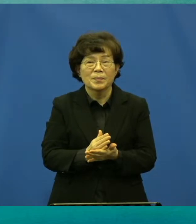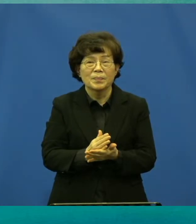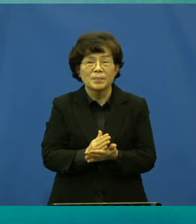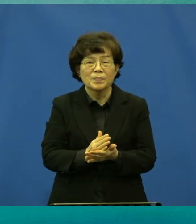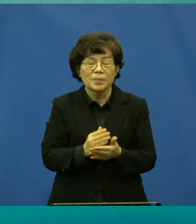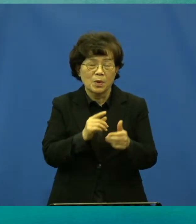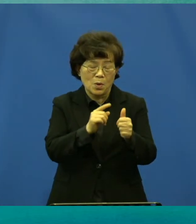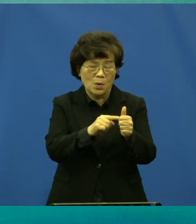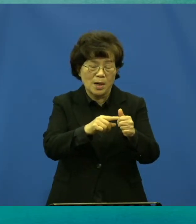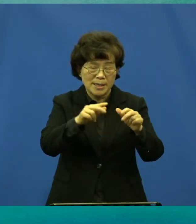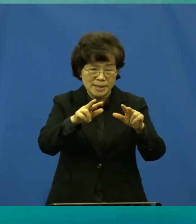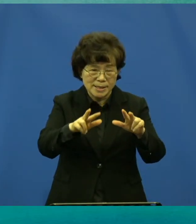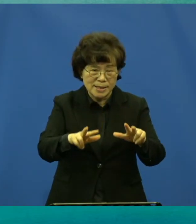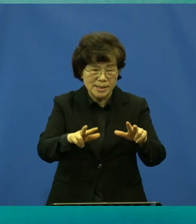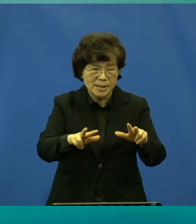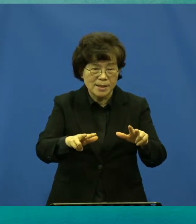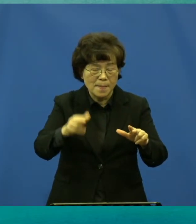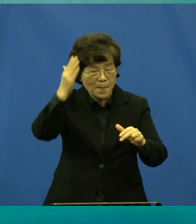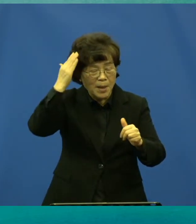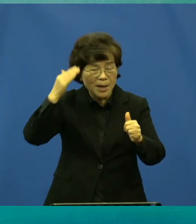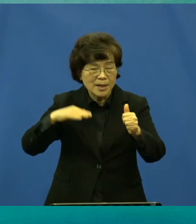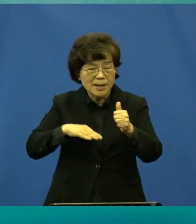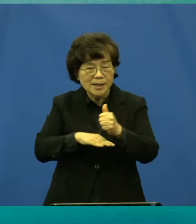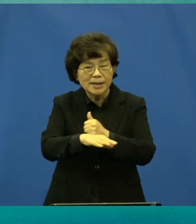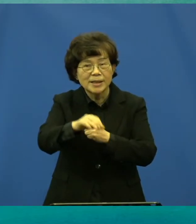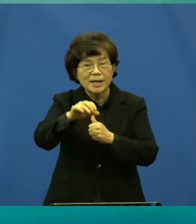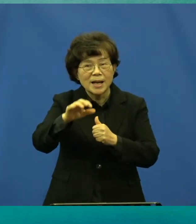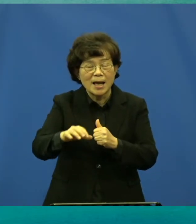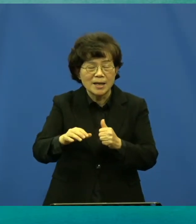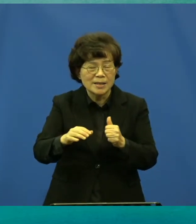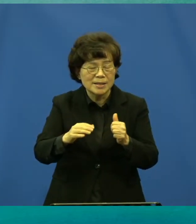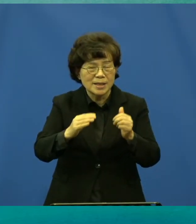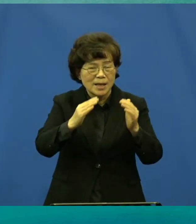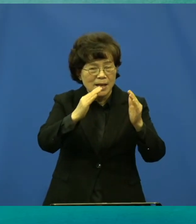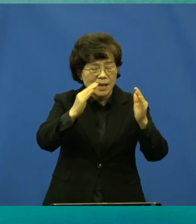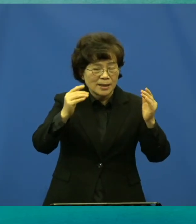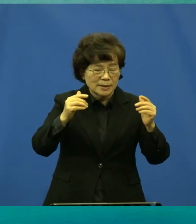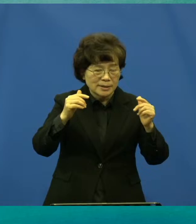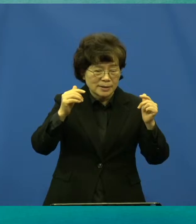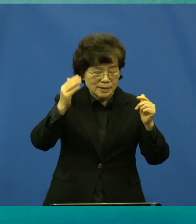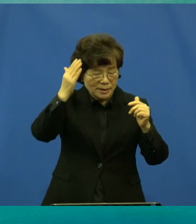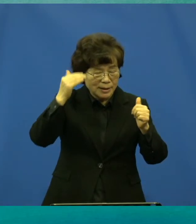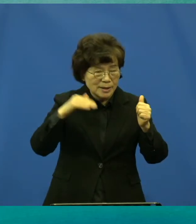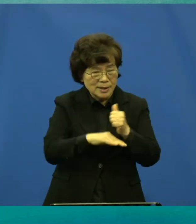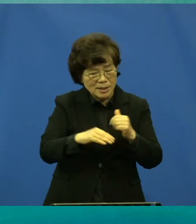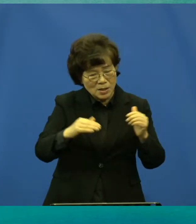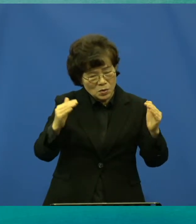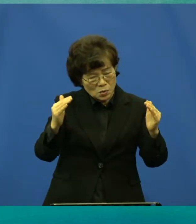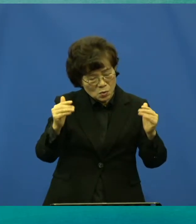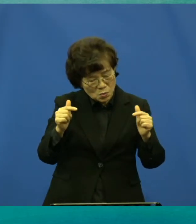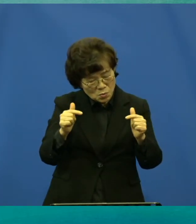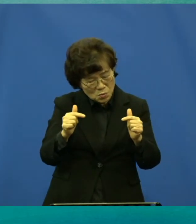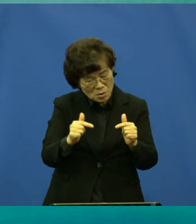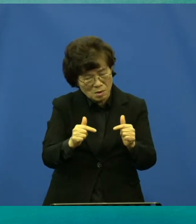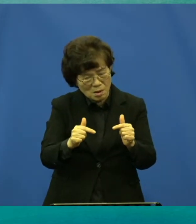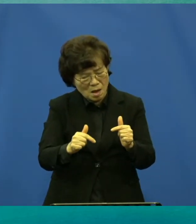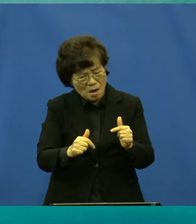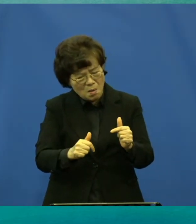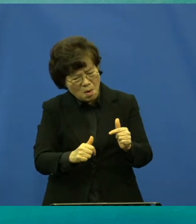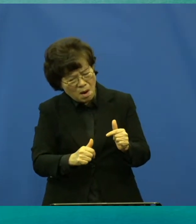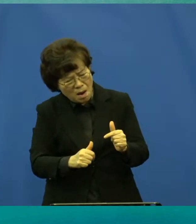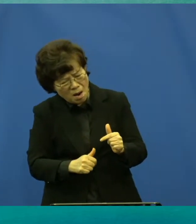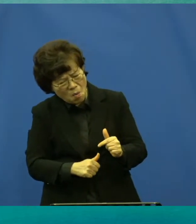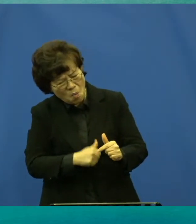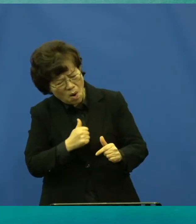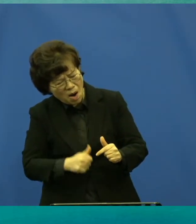요나는 지금 막 그냥 그 그늘 아래서 그냥 몸을 이리저리 막 굴리면서 움직이면서 막 화가 나 있는 모습,